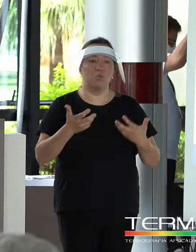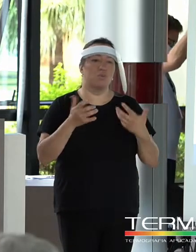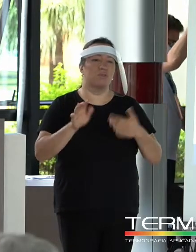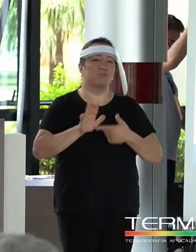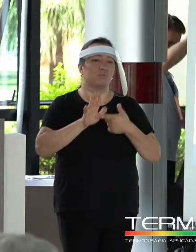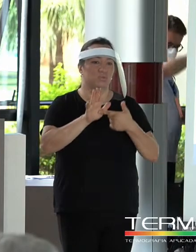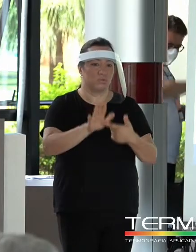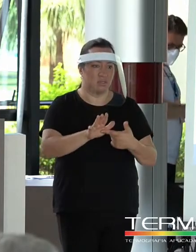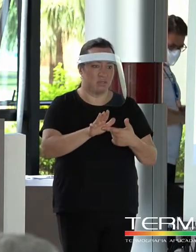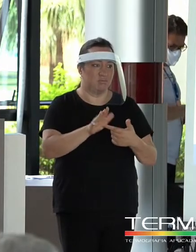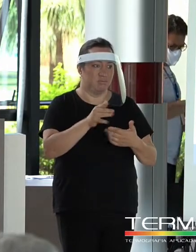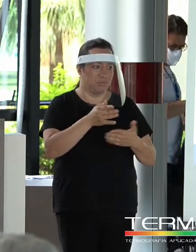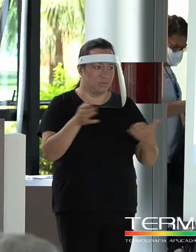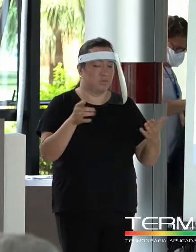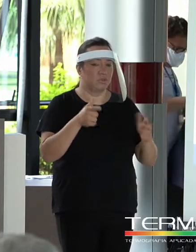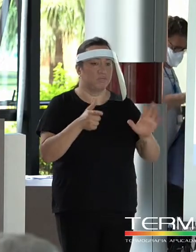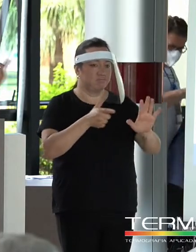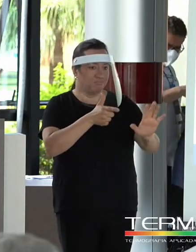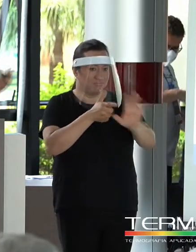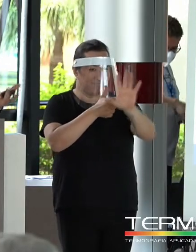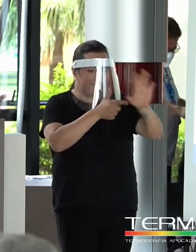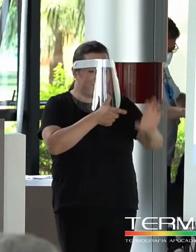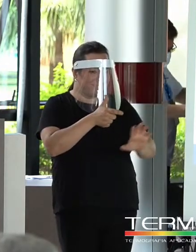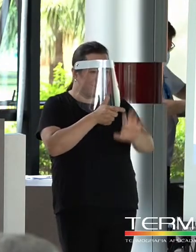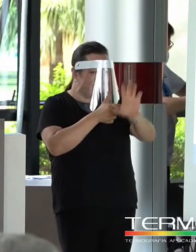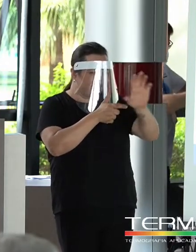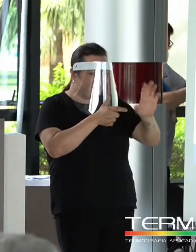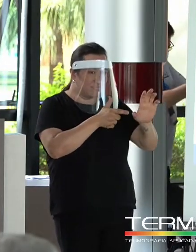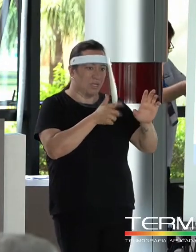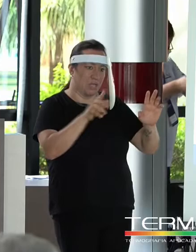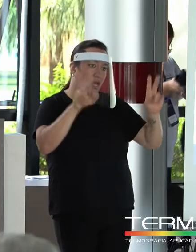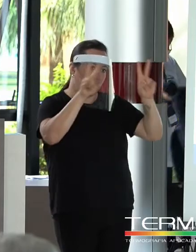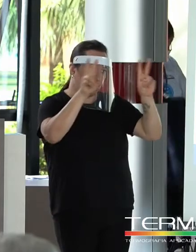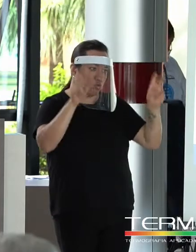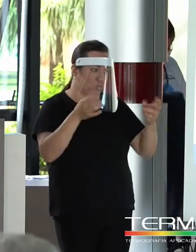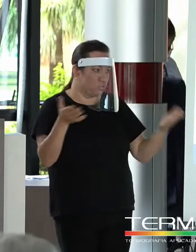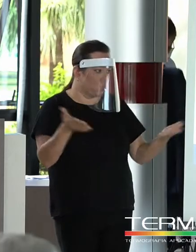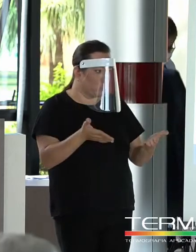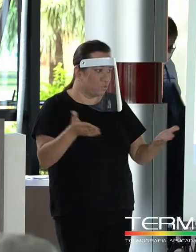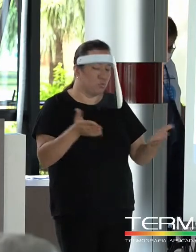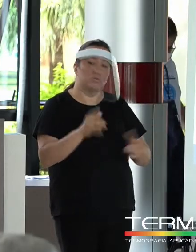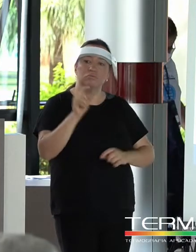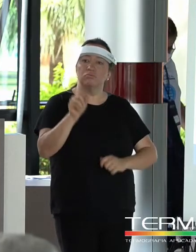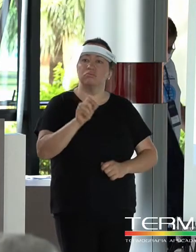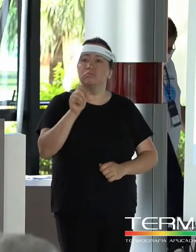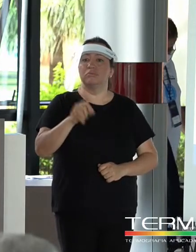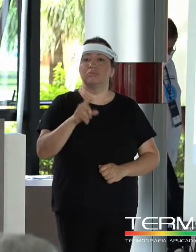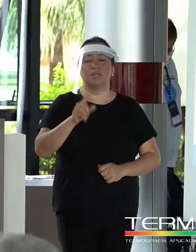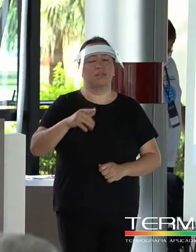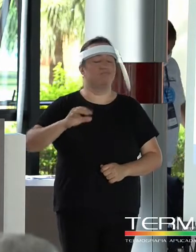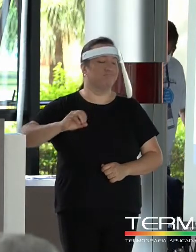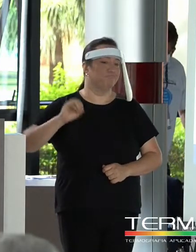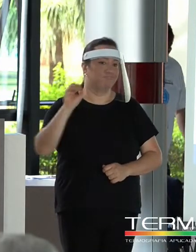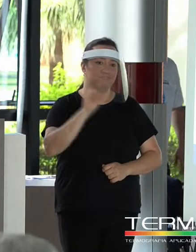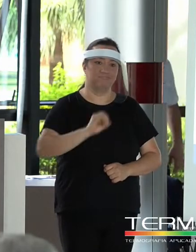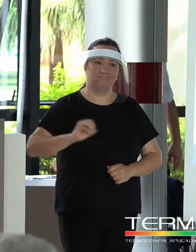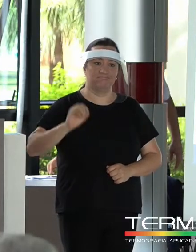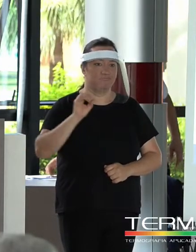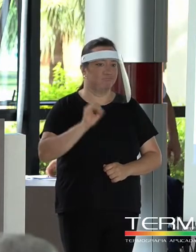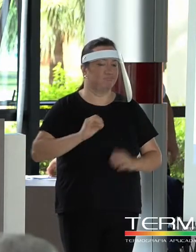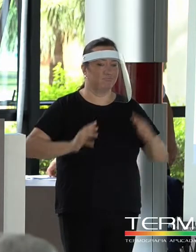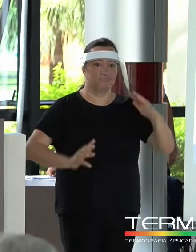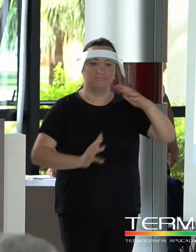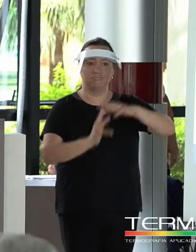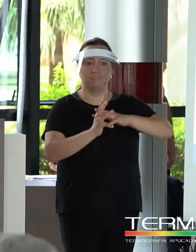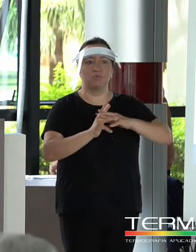aqui, pessoal, que a termografia, como o título da palestra traz, é uma técnica fantástica, sim,